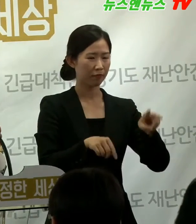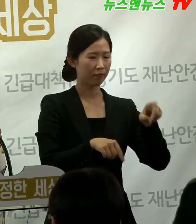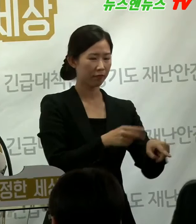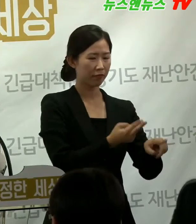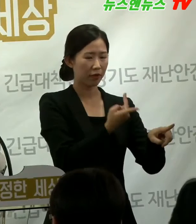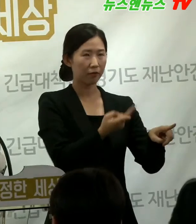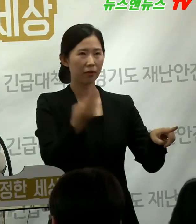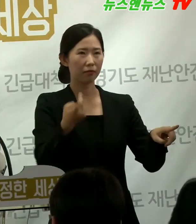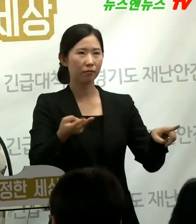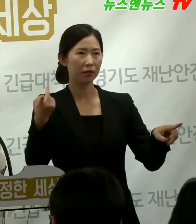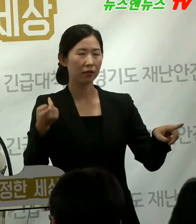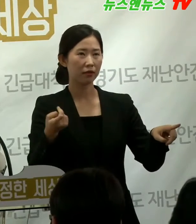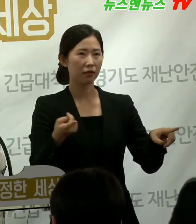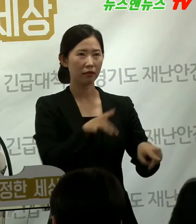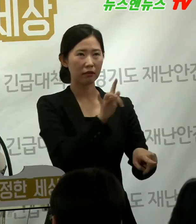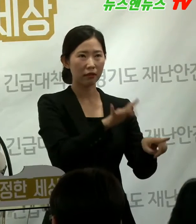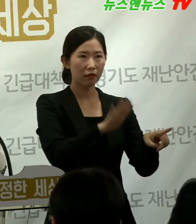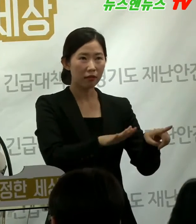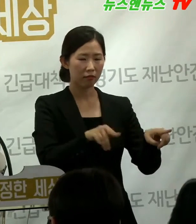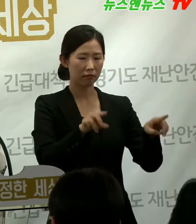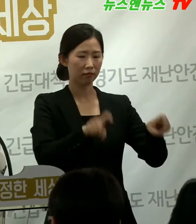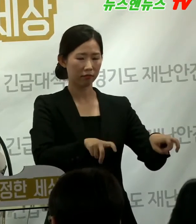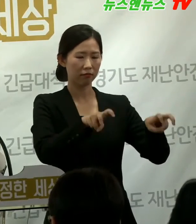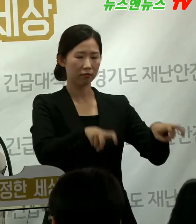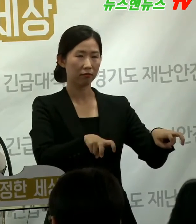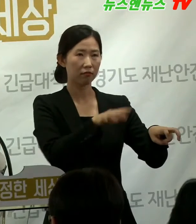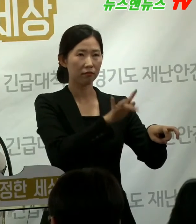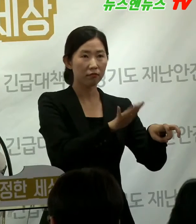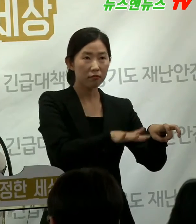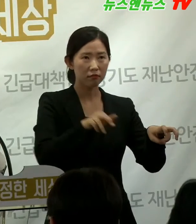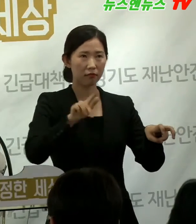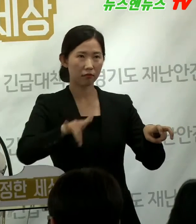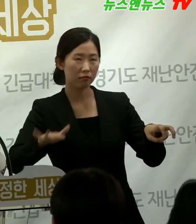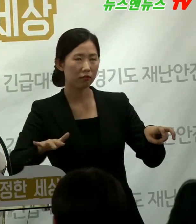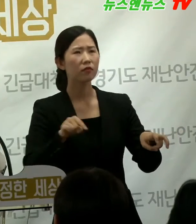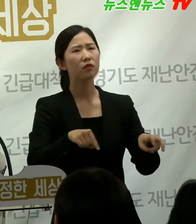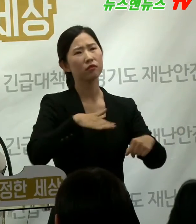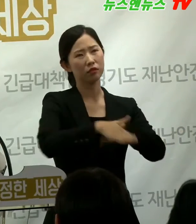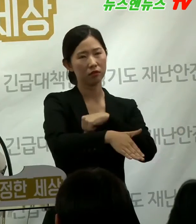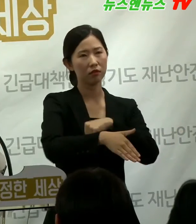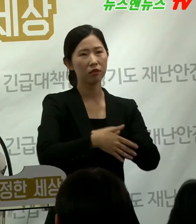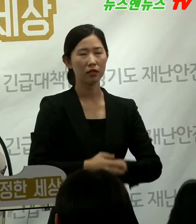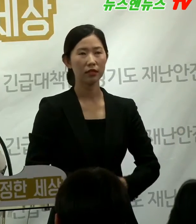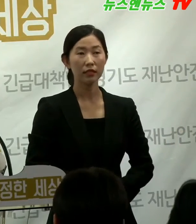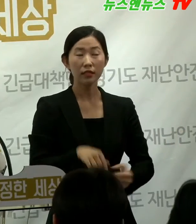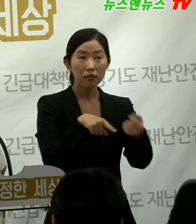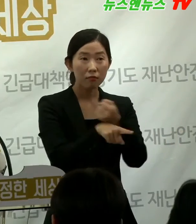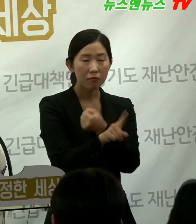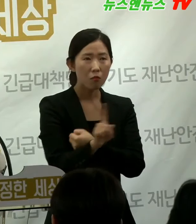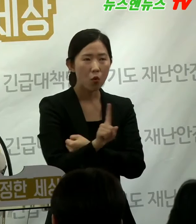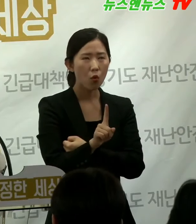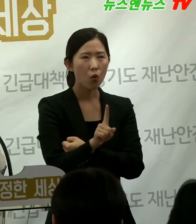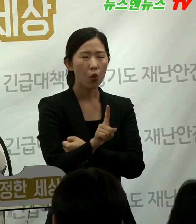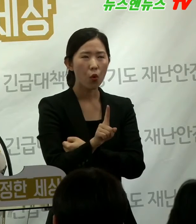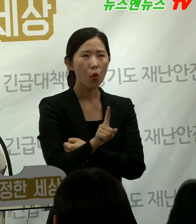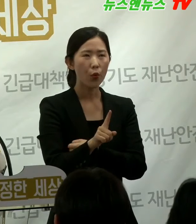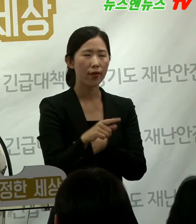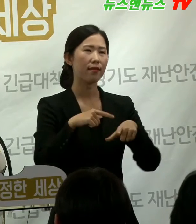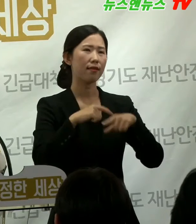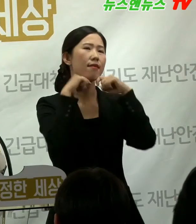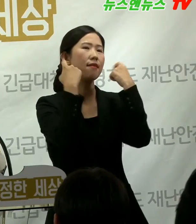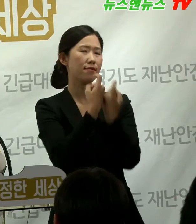또 이렇게 할 수 있는 최대한 간격을 유지해달라고 하는데 이건 약간 주관적 평가가